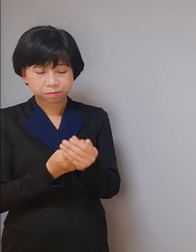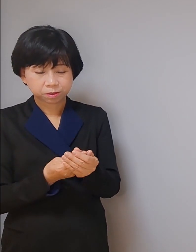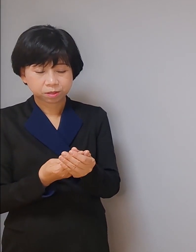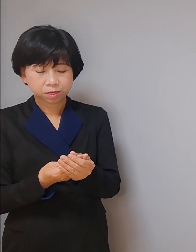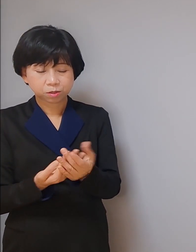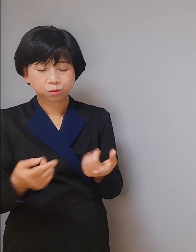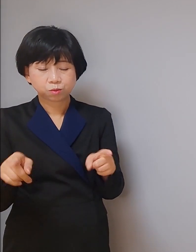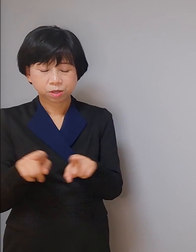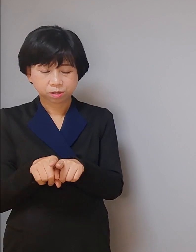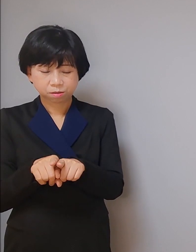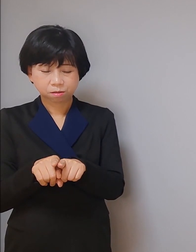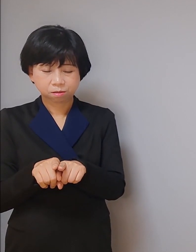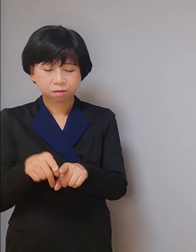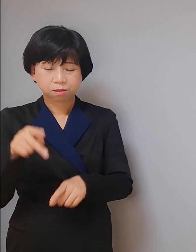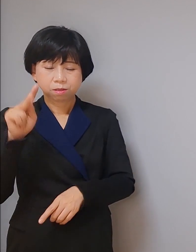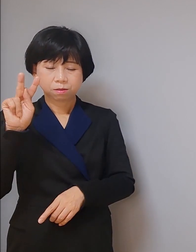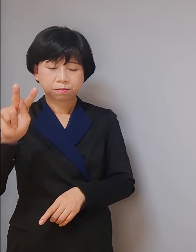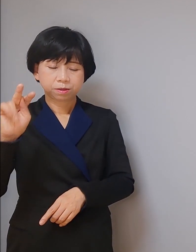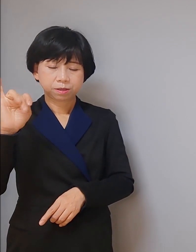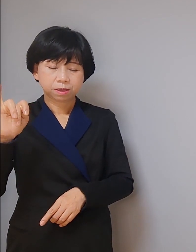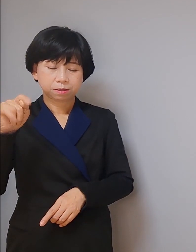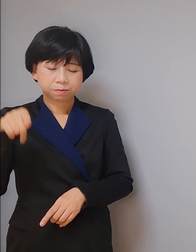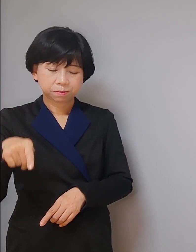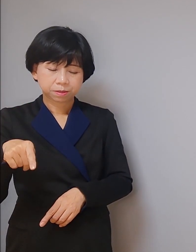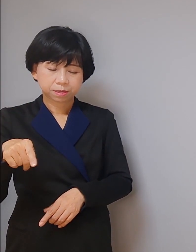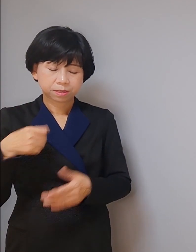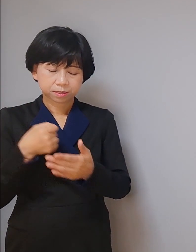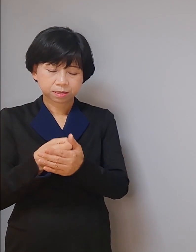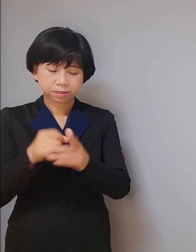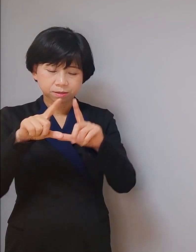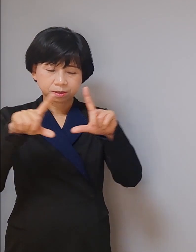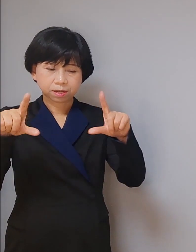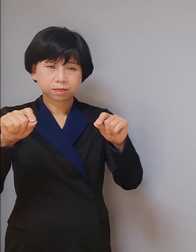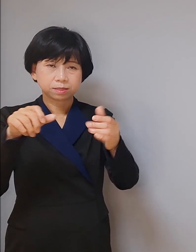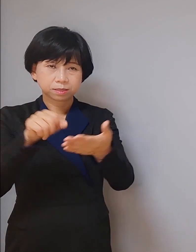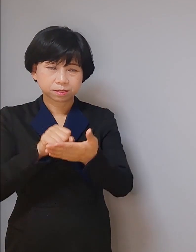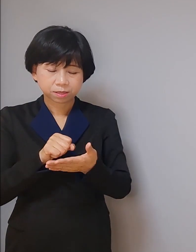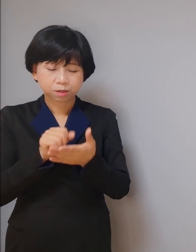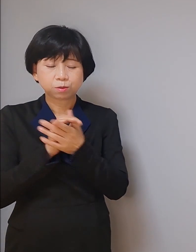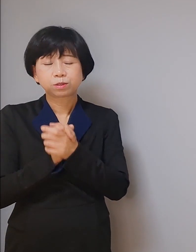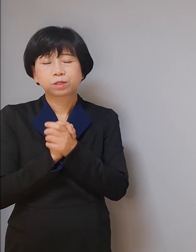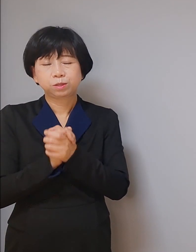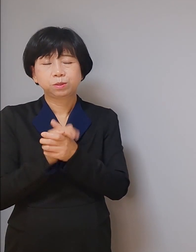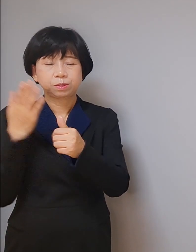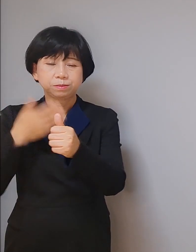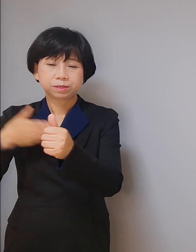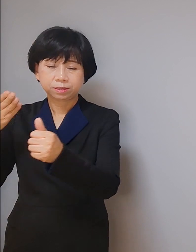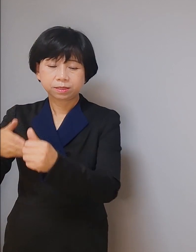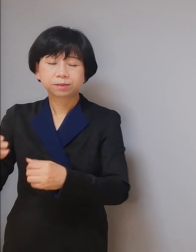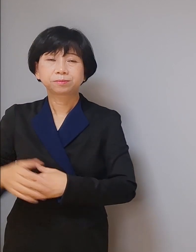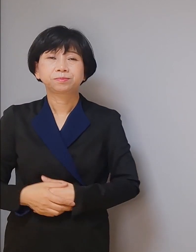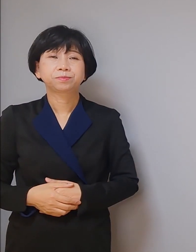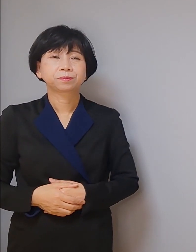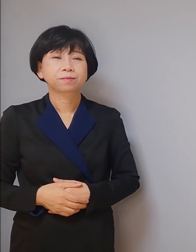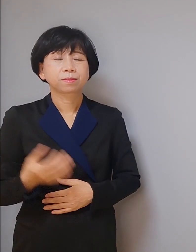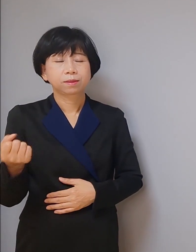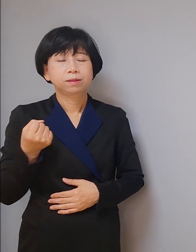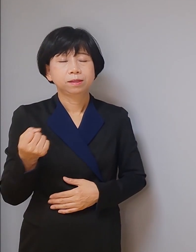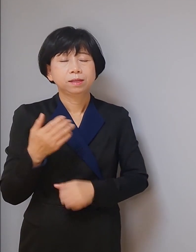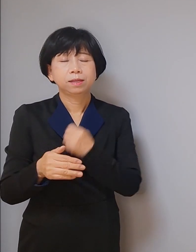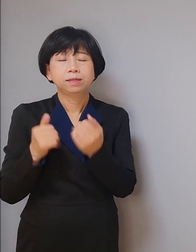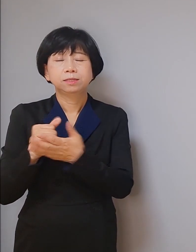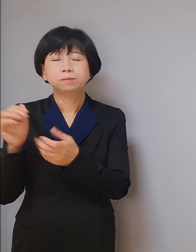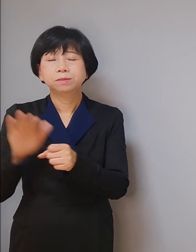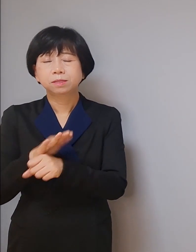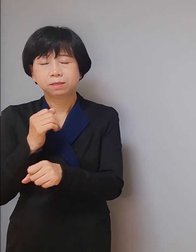투게더 우리 VIP 작전 카드를 한번 꺼내 보시고 여러분 손에 쥐고 한번 기도했으면 좋겠어요. 하나님이 우리를